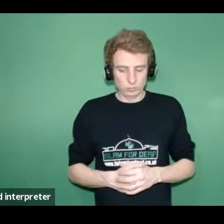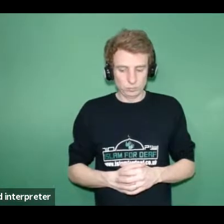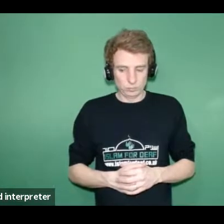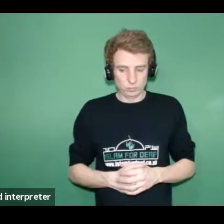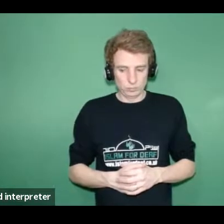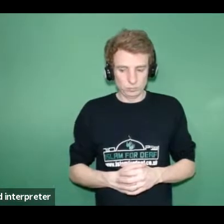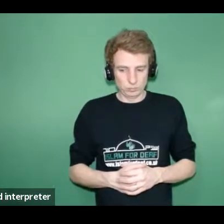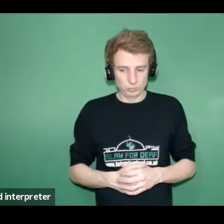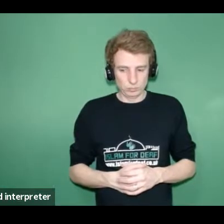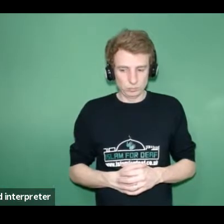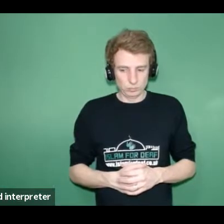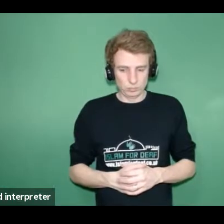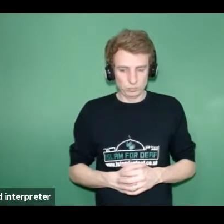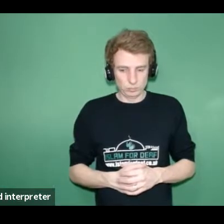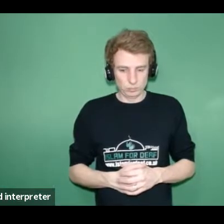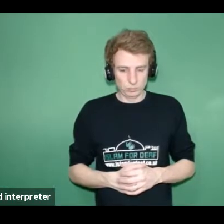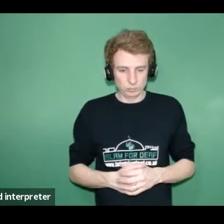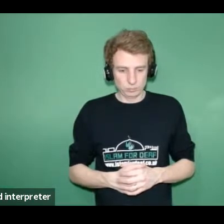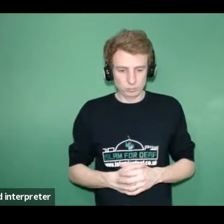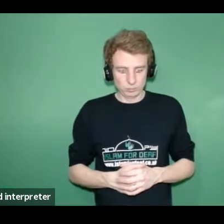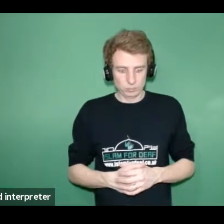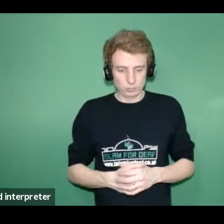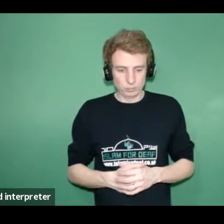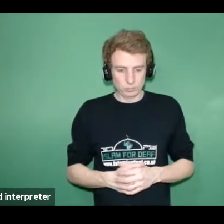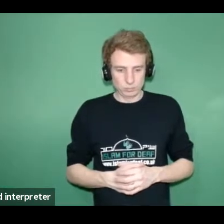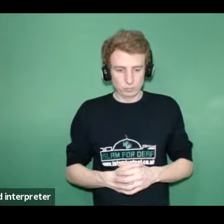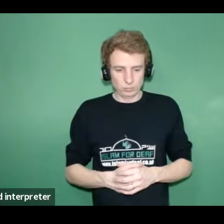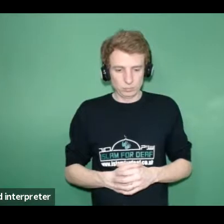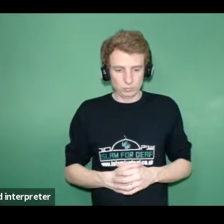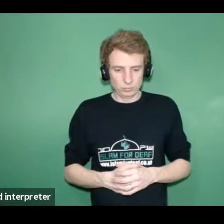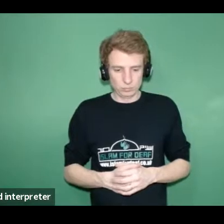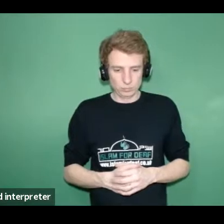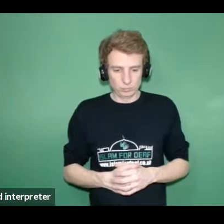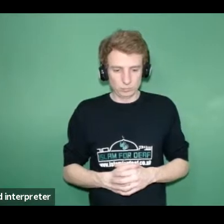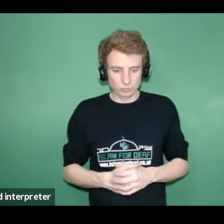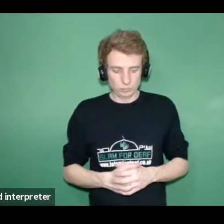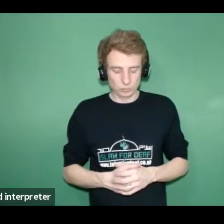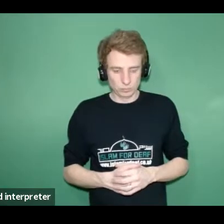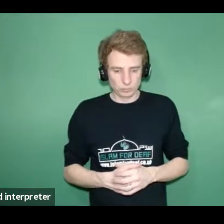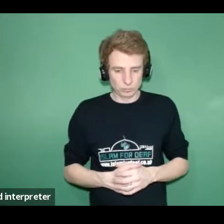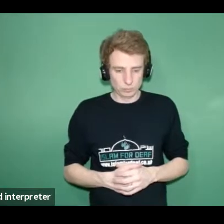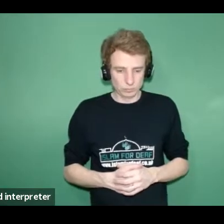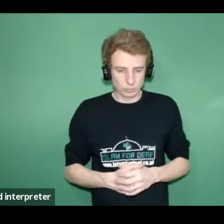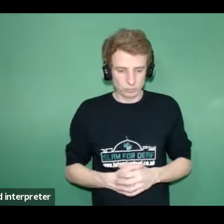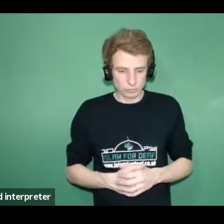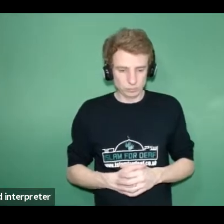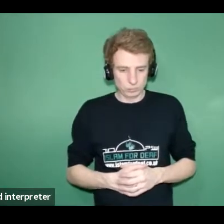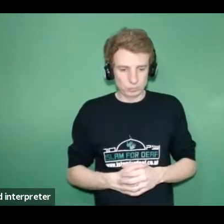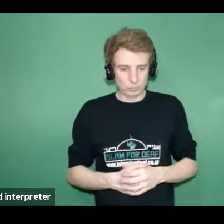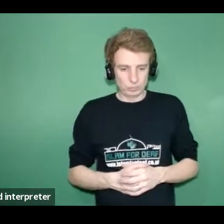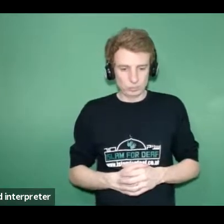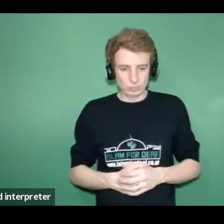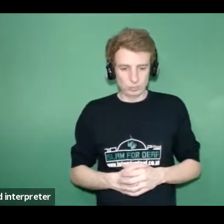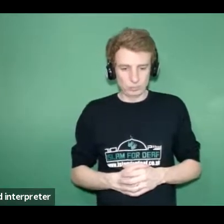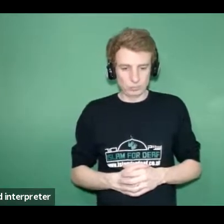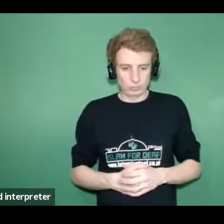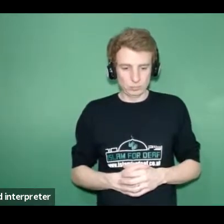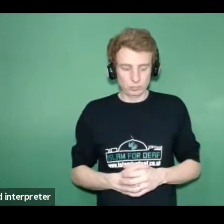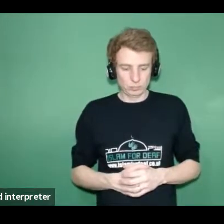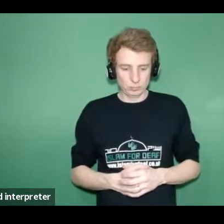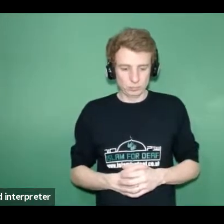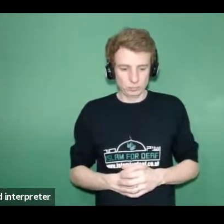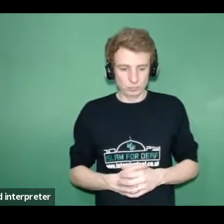ونحن نرى الناس يموتون، وهذا دليل أننا سنموت. لذلك لا ينبغي